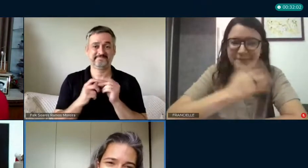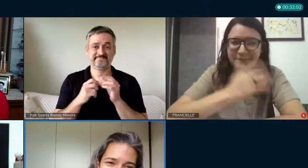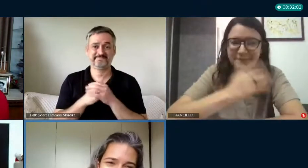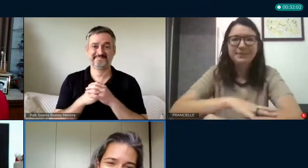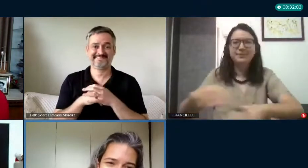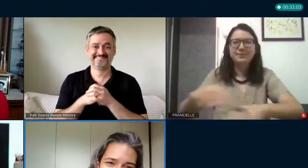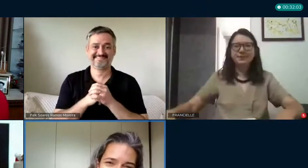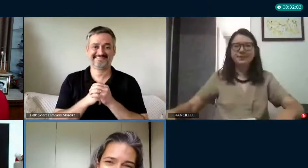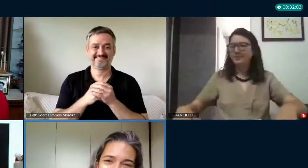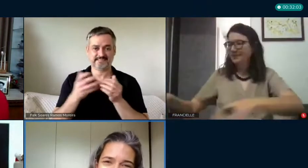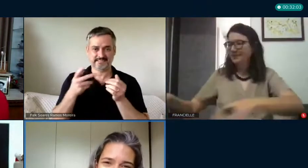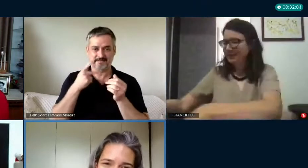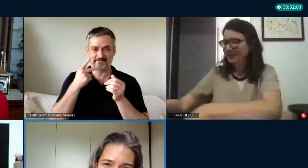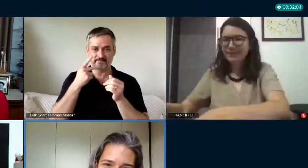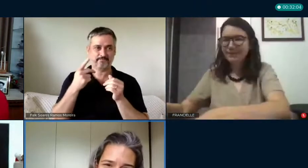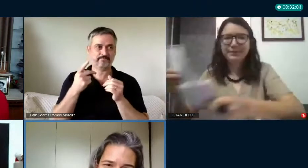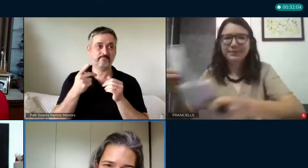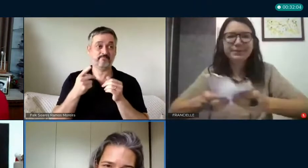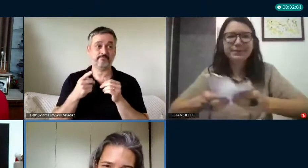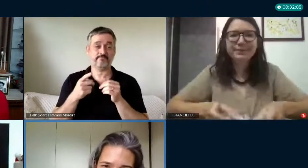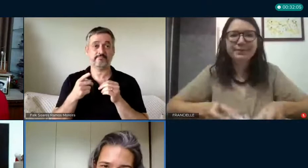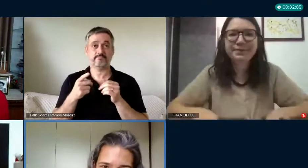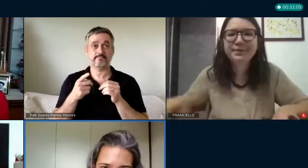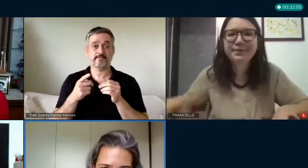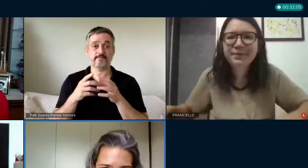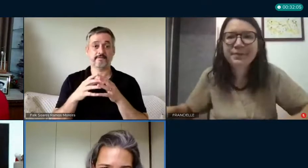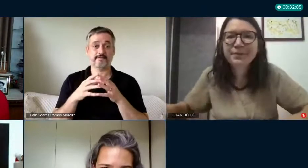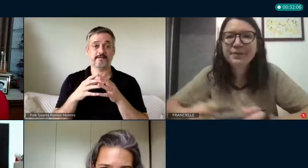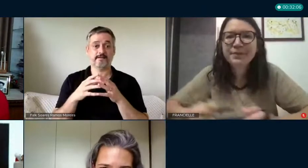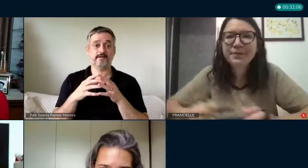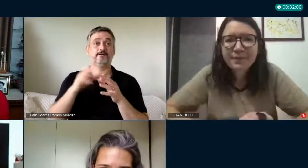apoiando nossa comunidade. Muito obrigada.